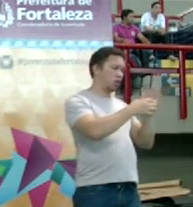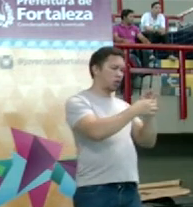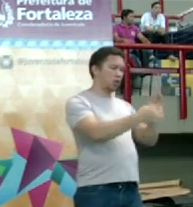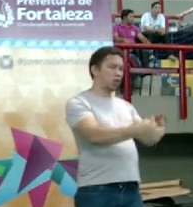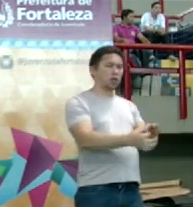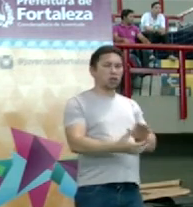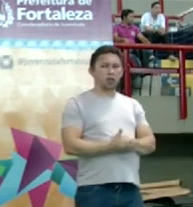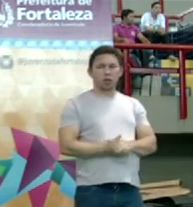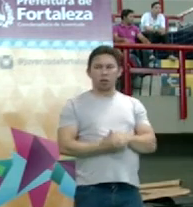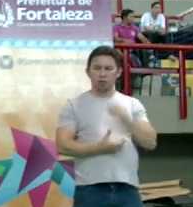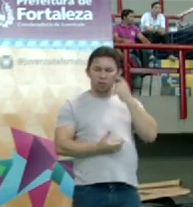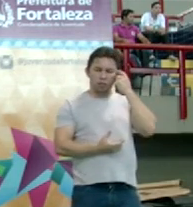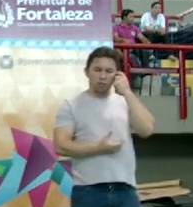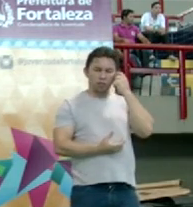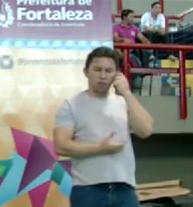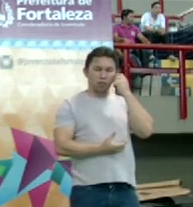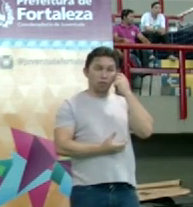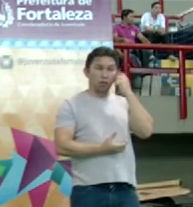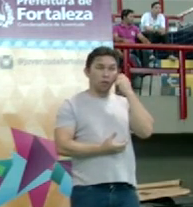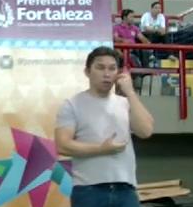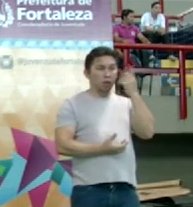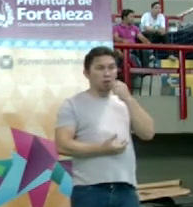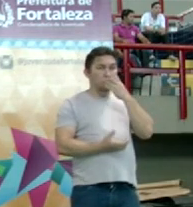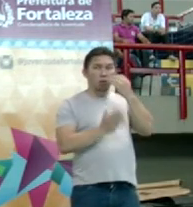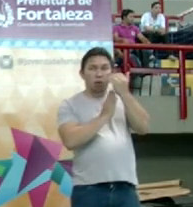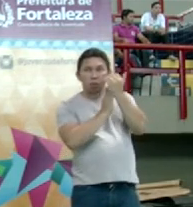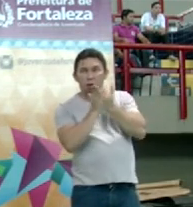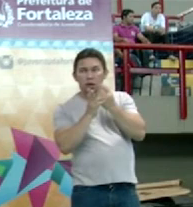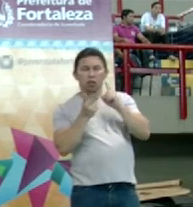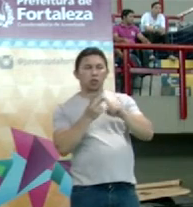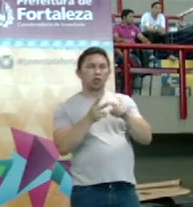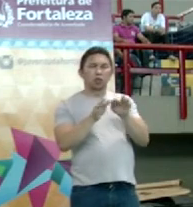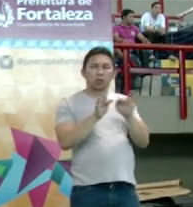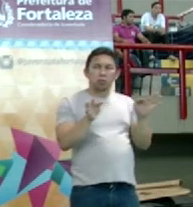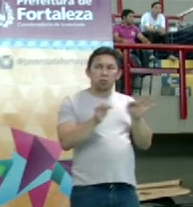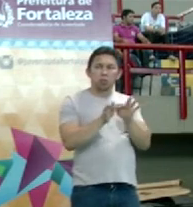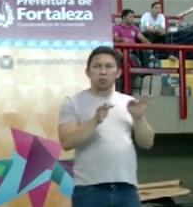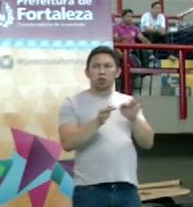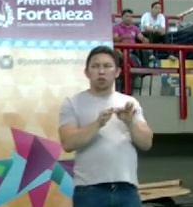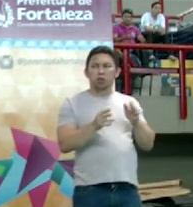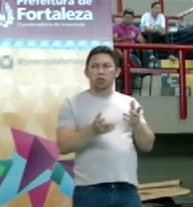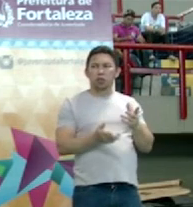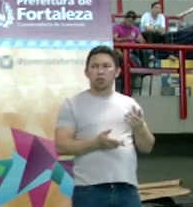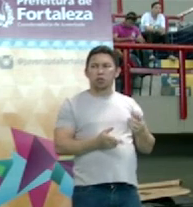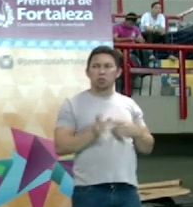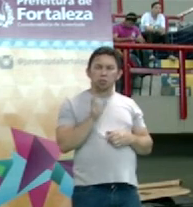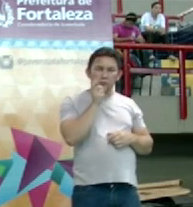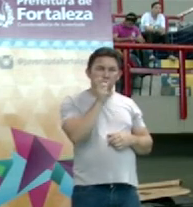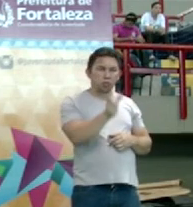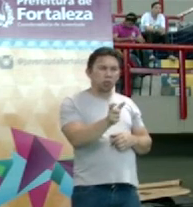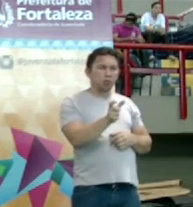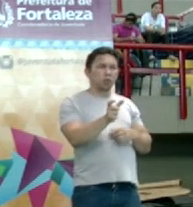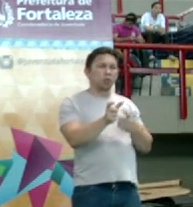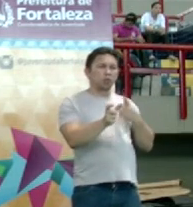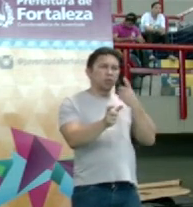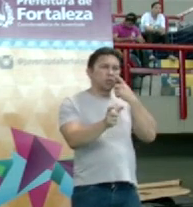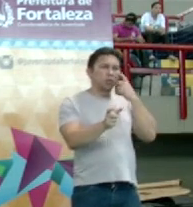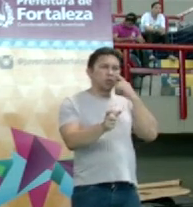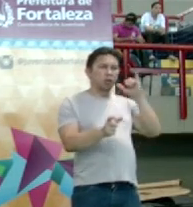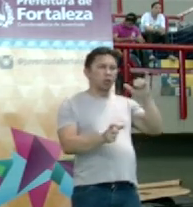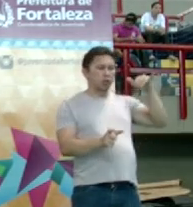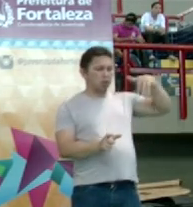Diga para diminuir, para reduzir, para minimizar, para tornar menor. Uma outra palavra, para tornar